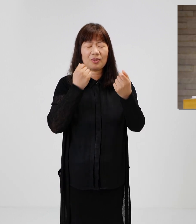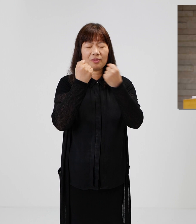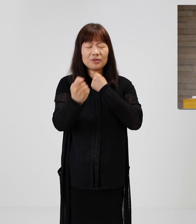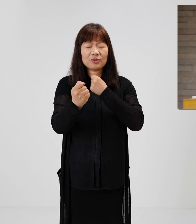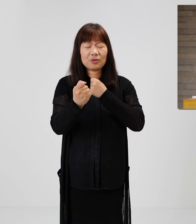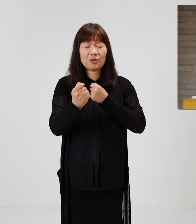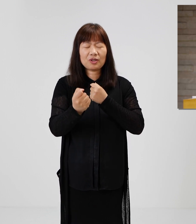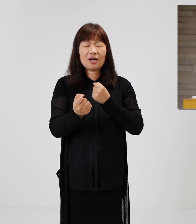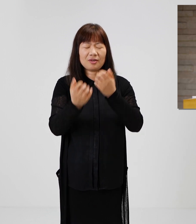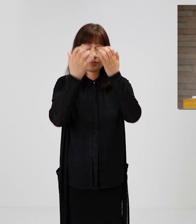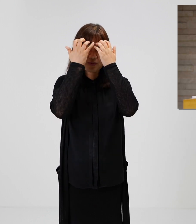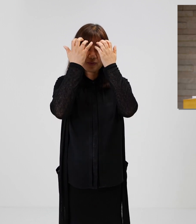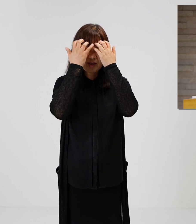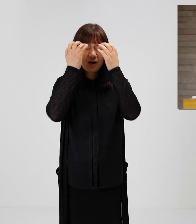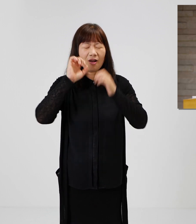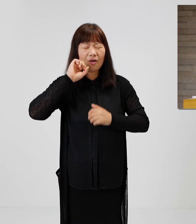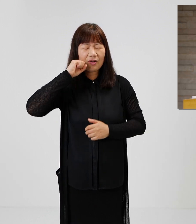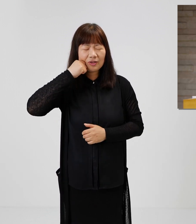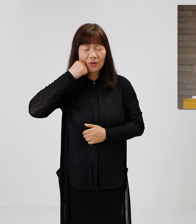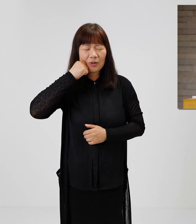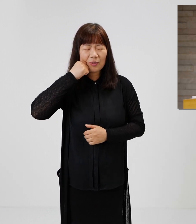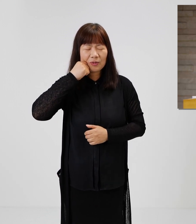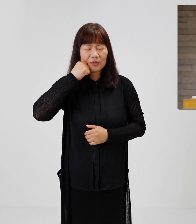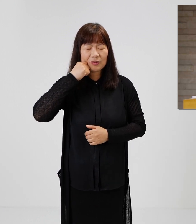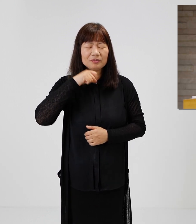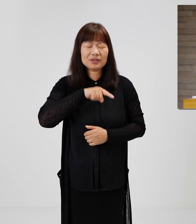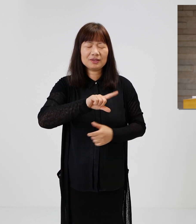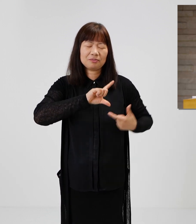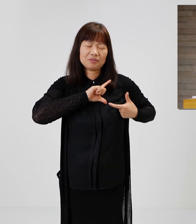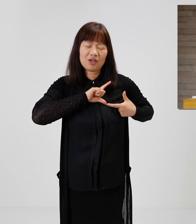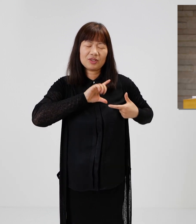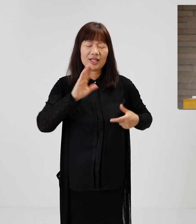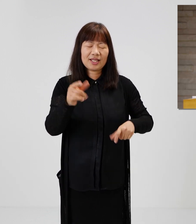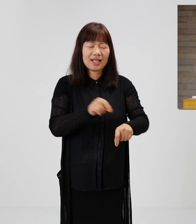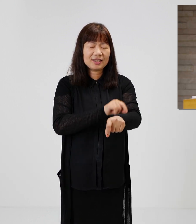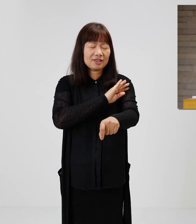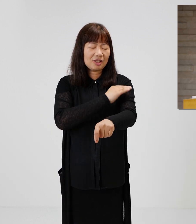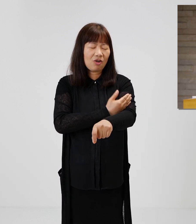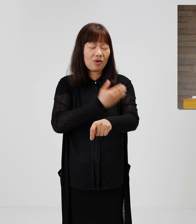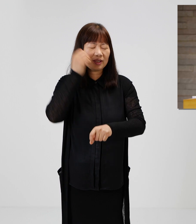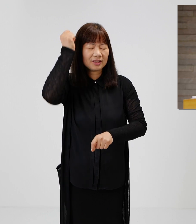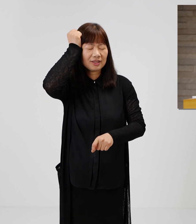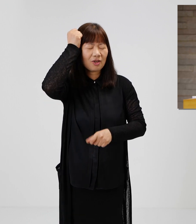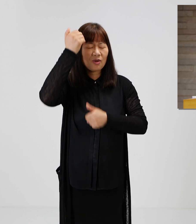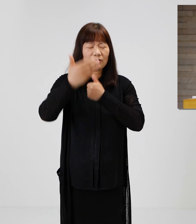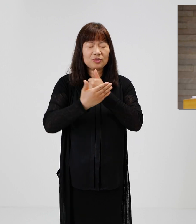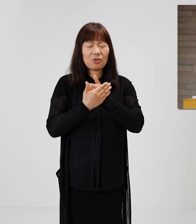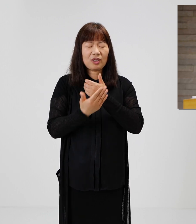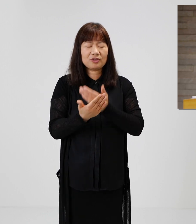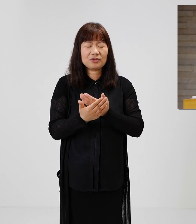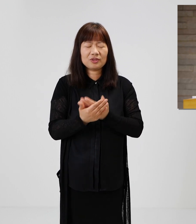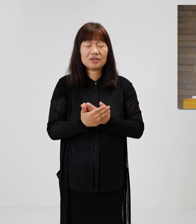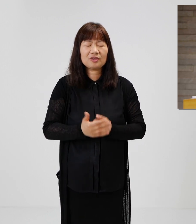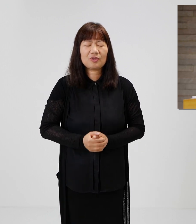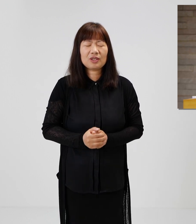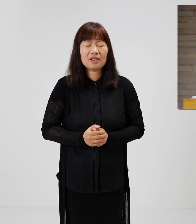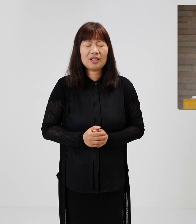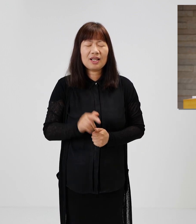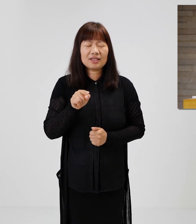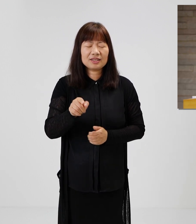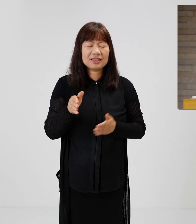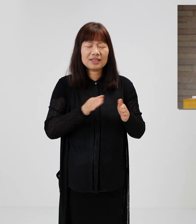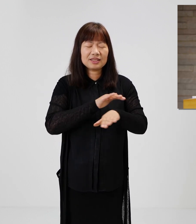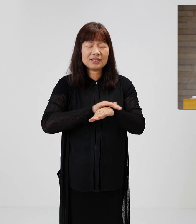불구하고 당하는 공고함과 어려움은 명예요, 특권임을 잊지 않도록 도우시고 그 길을